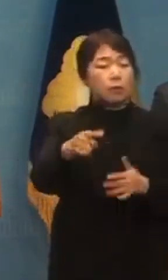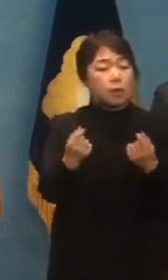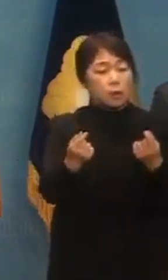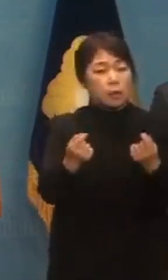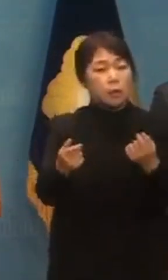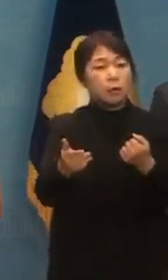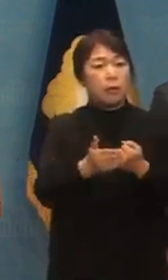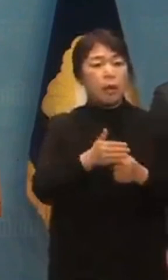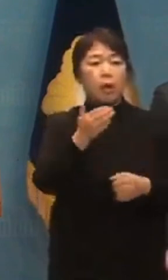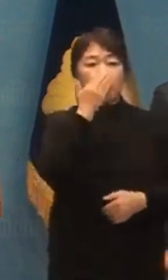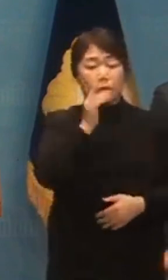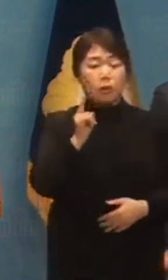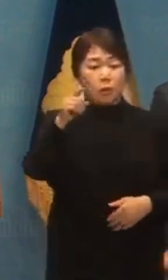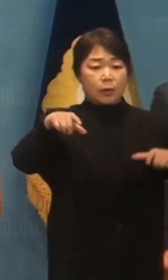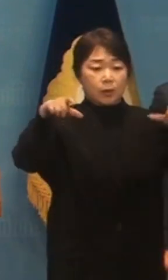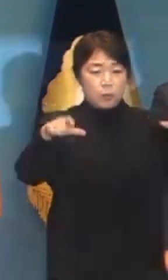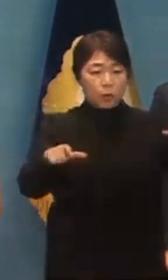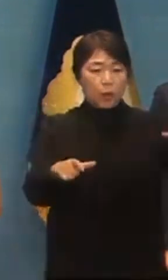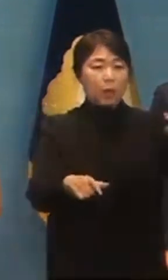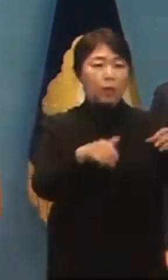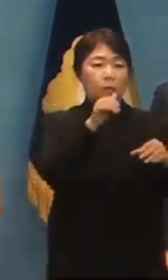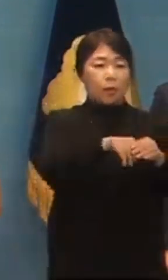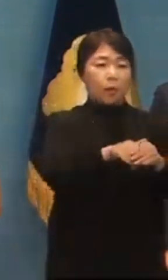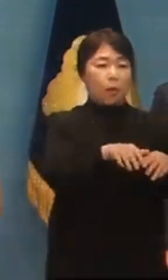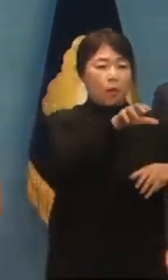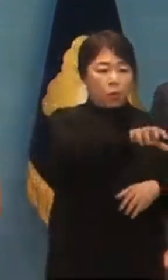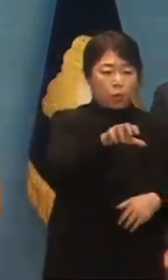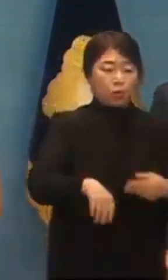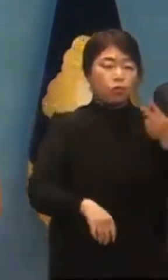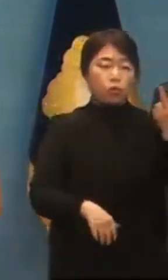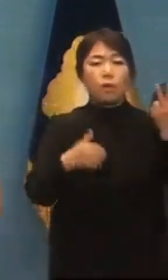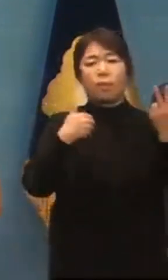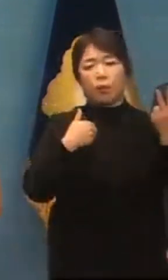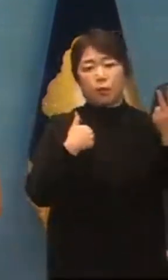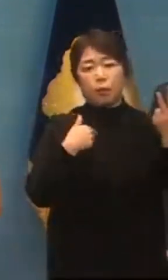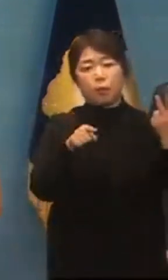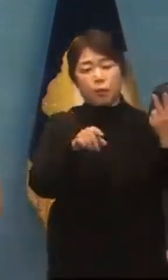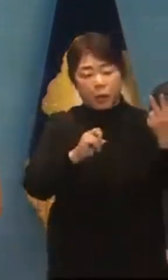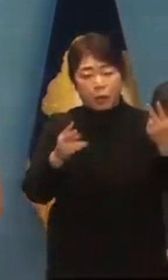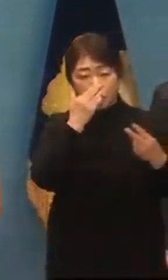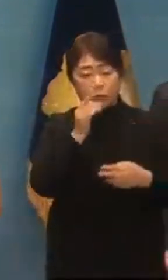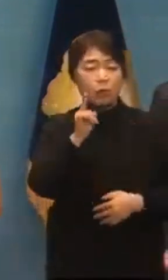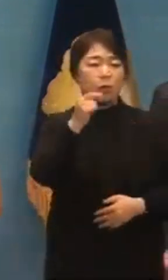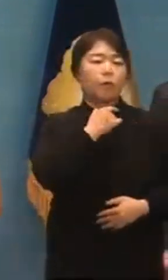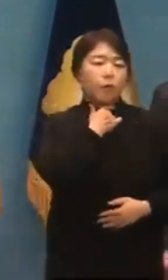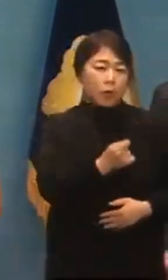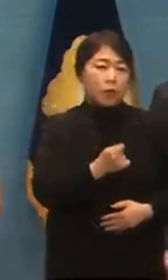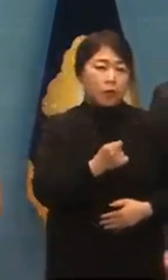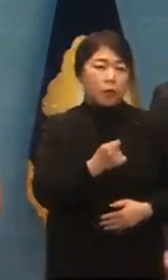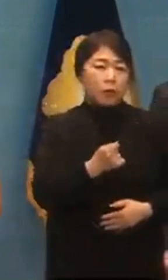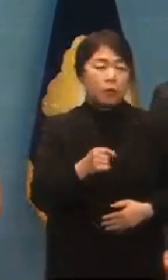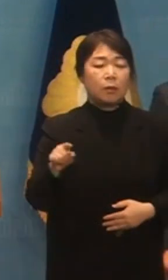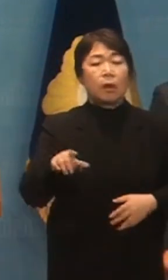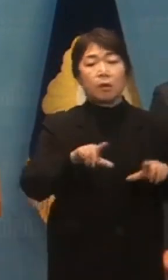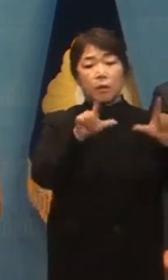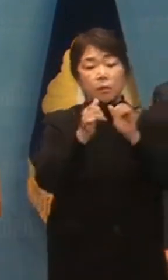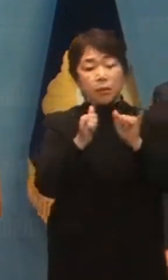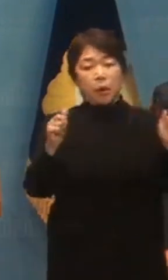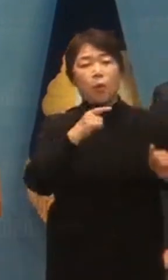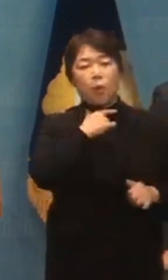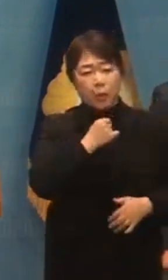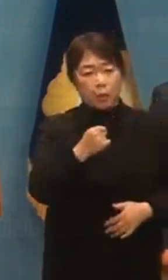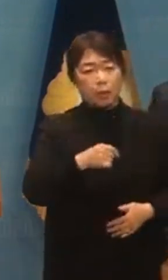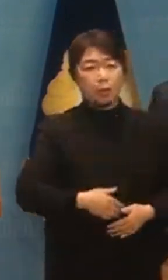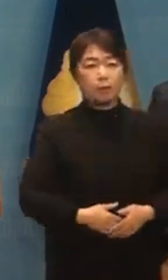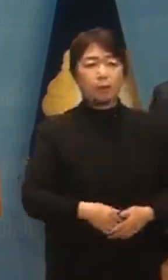함을 강조드립니다. 그것이 순천 시민들의 의사에 맞는 거고 가장 합리적인 선거구 획정인